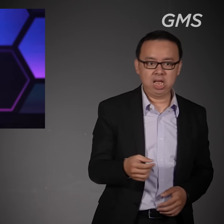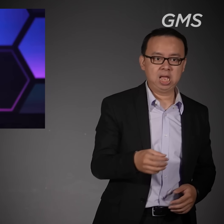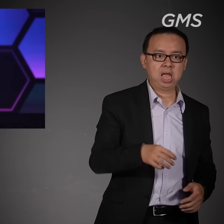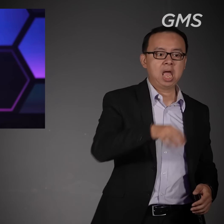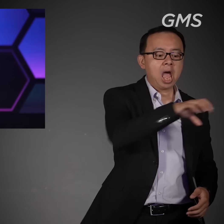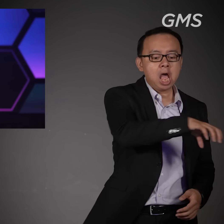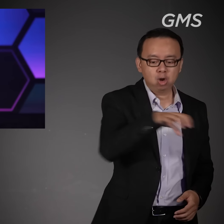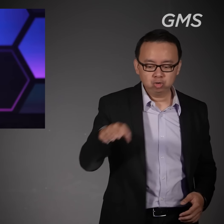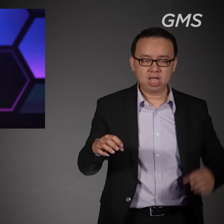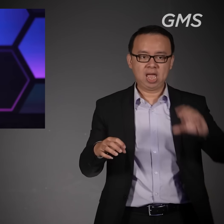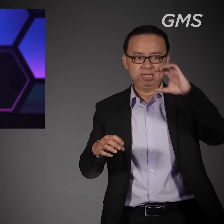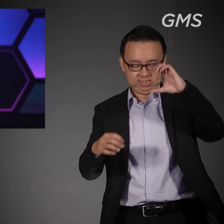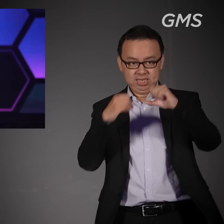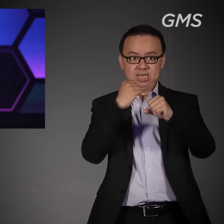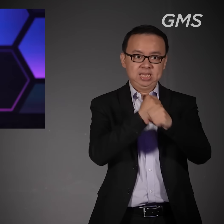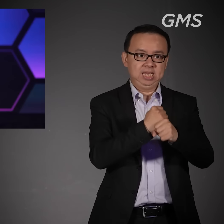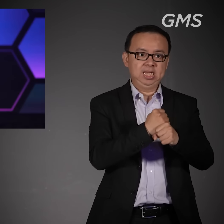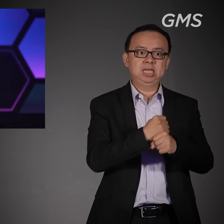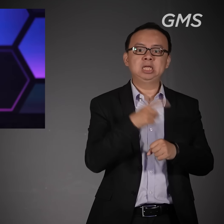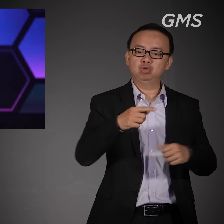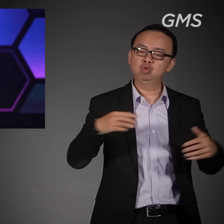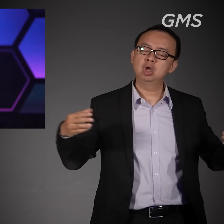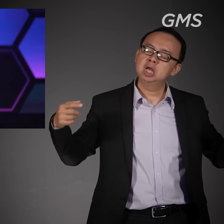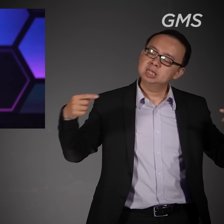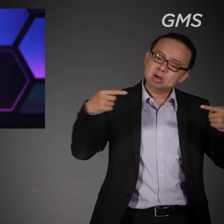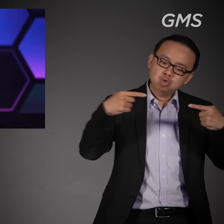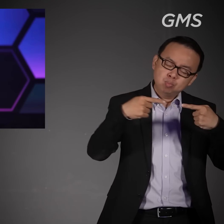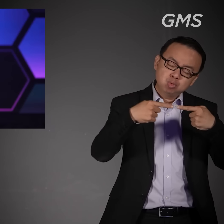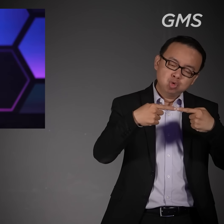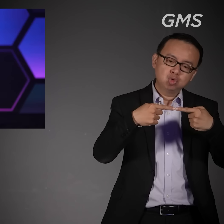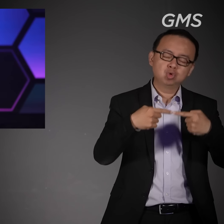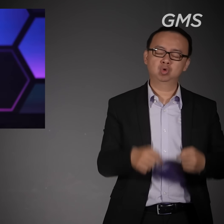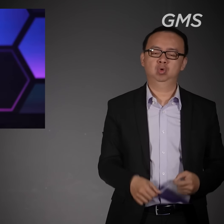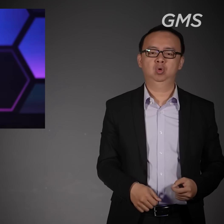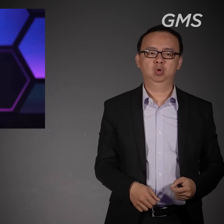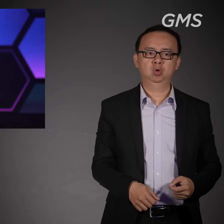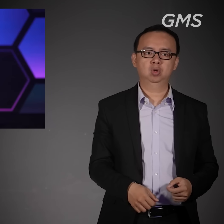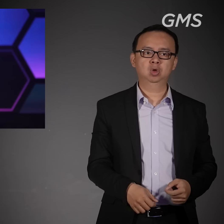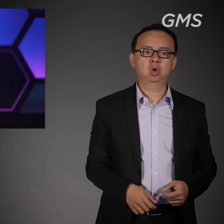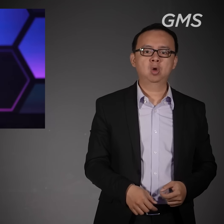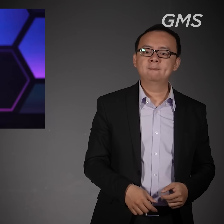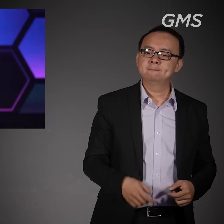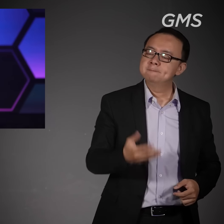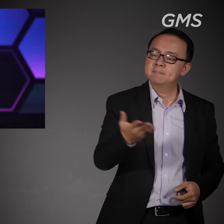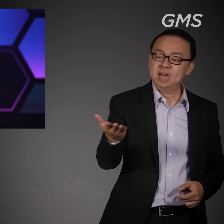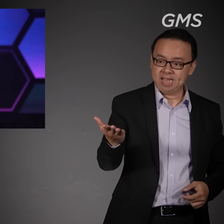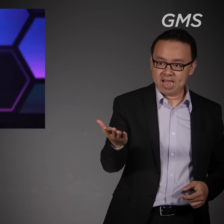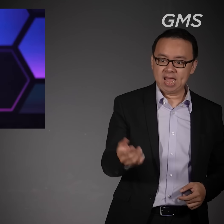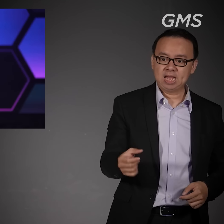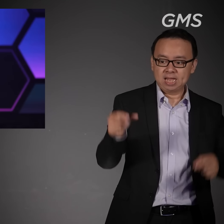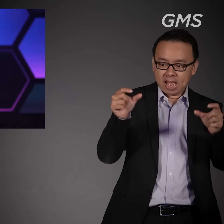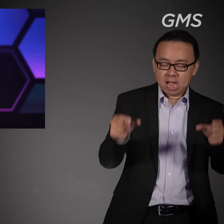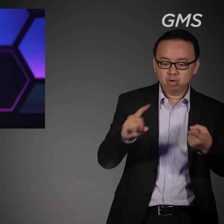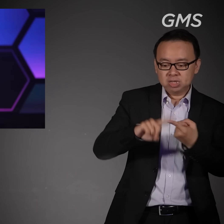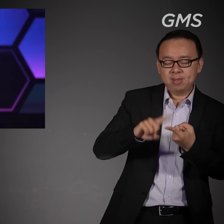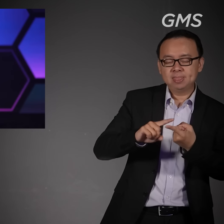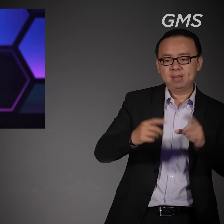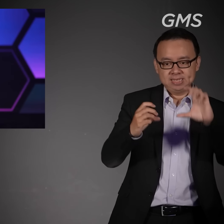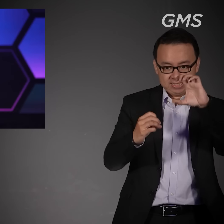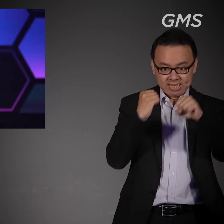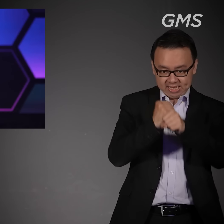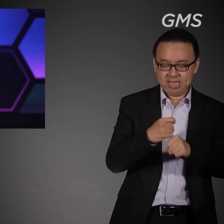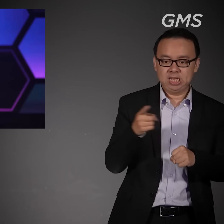group. Karena sudah terhubung dan diberi makan, mereka sudah puas atau kenyang hubungan.